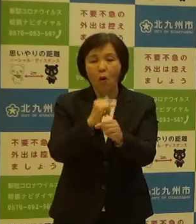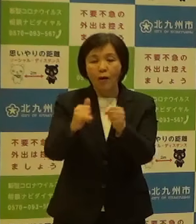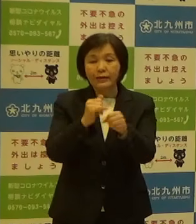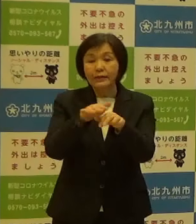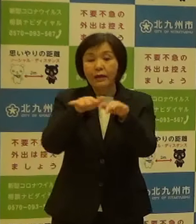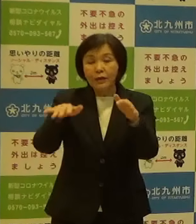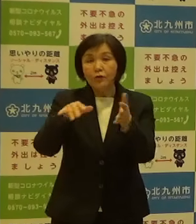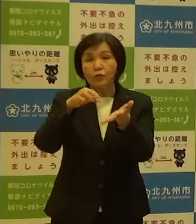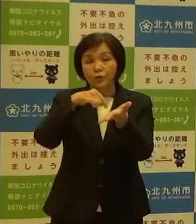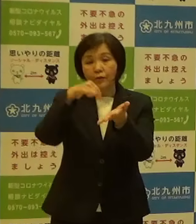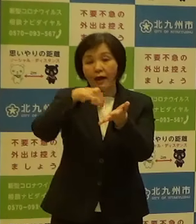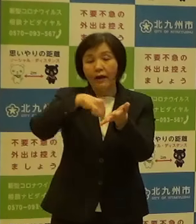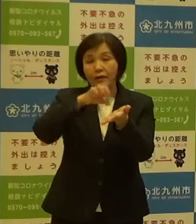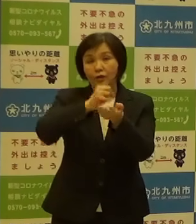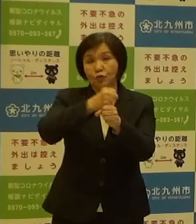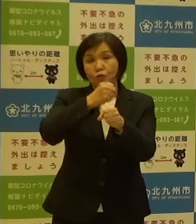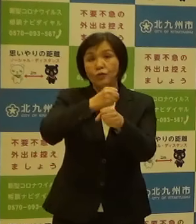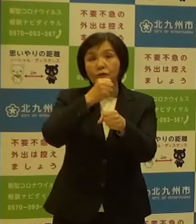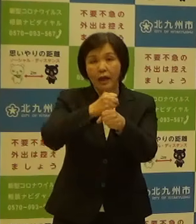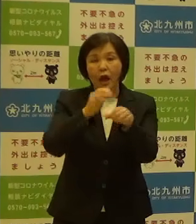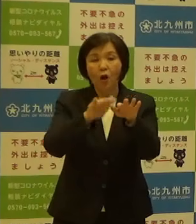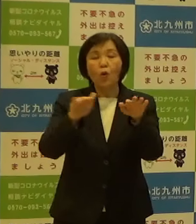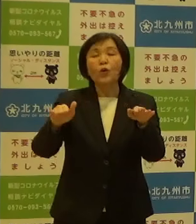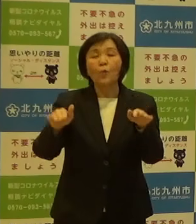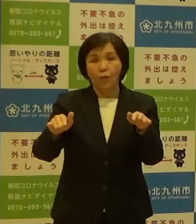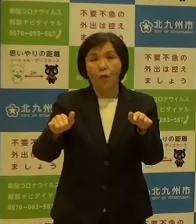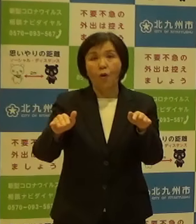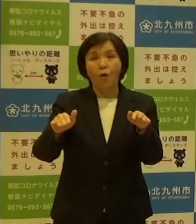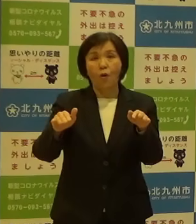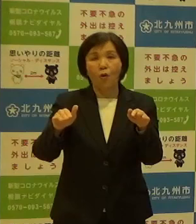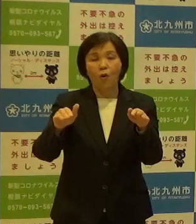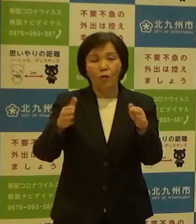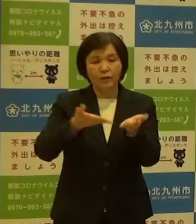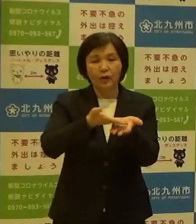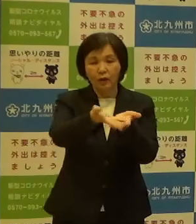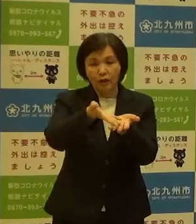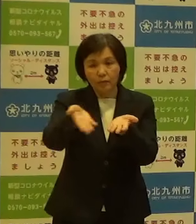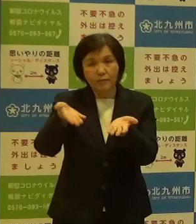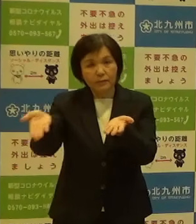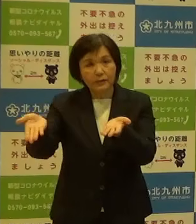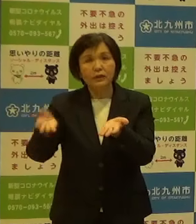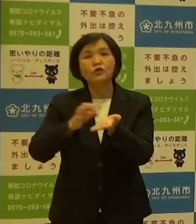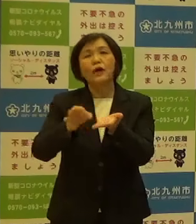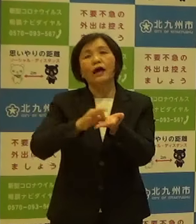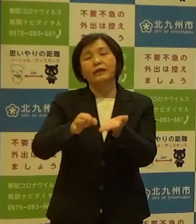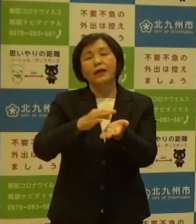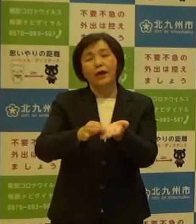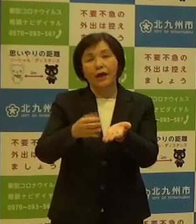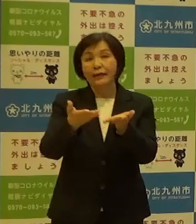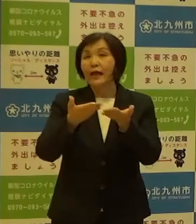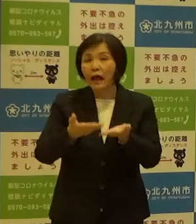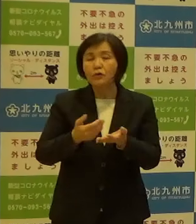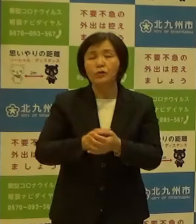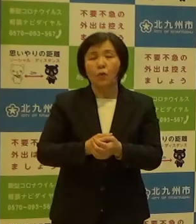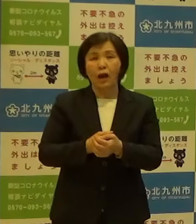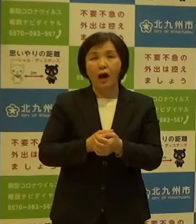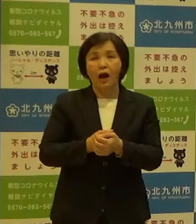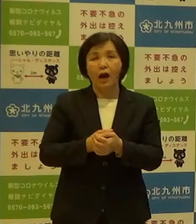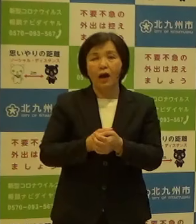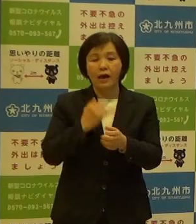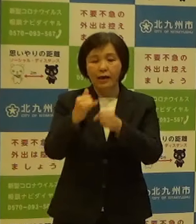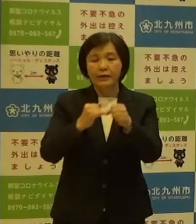子どもたち家庭に、それをダウンロードしていただくとか今できるそのオンラインのこと